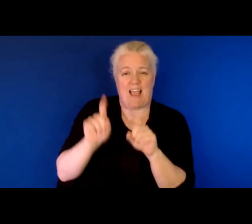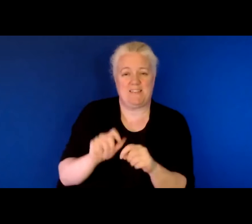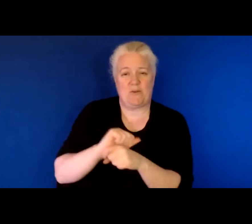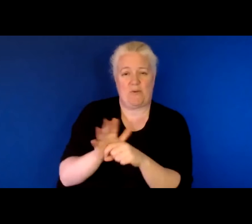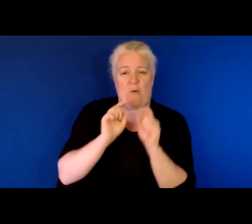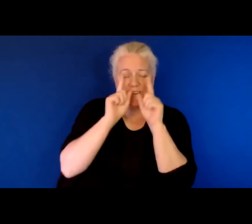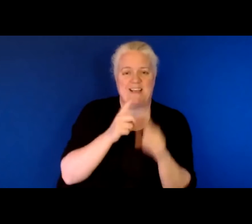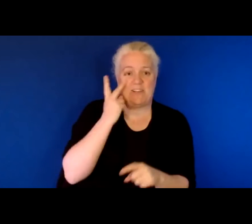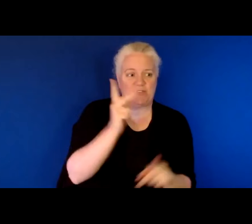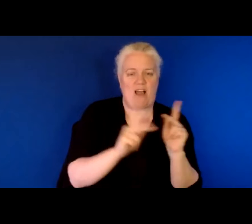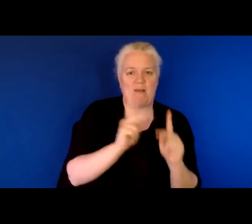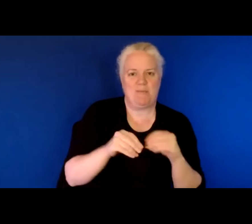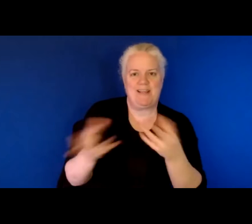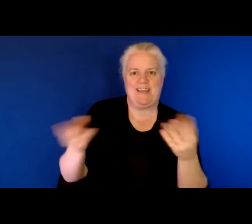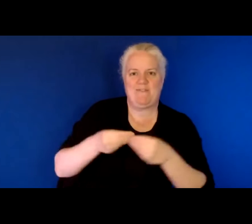这个疫情的影响，大家也是看得到，是严重的。那我们最近呢，我是亲自去造访过一个行动中心，是我们医疗的前线人员的一个服务中心。